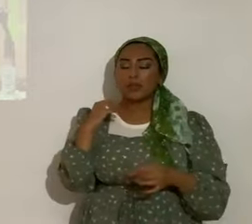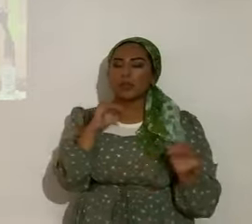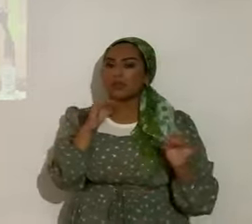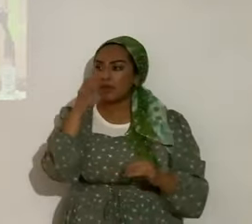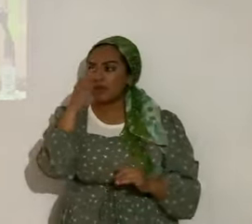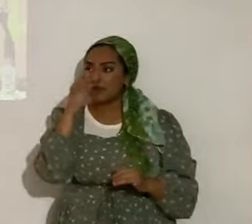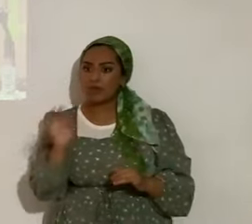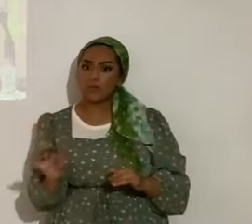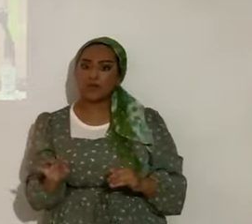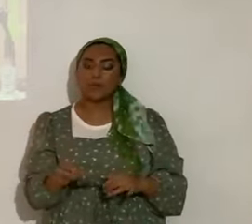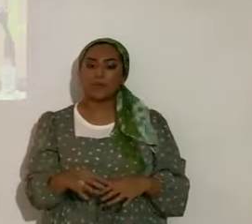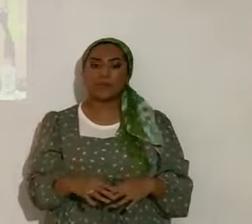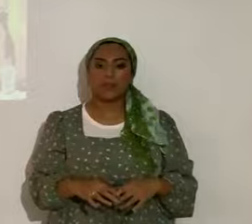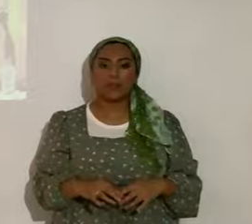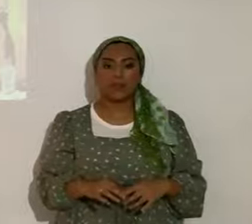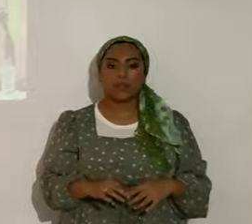pocos.